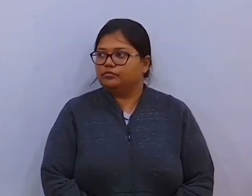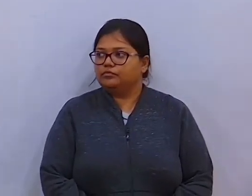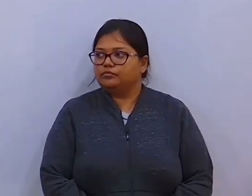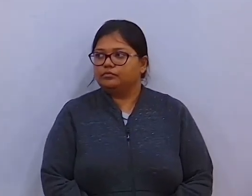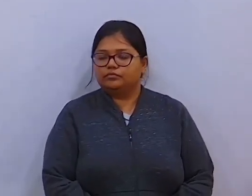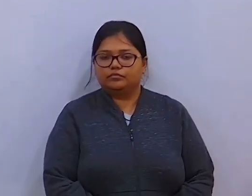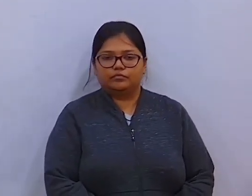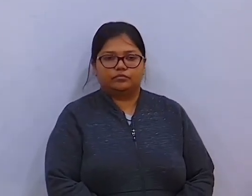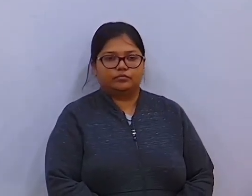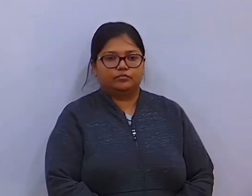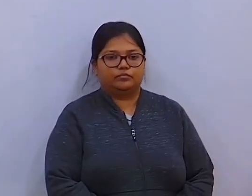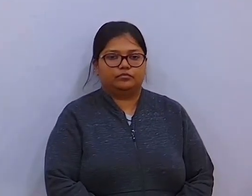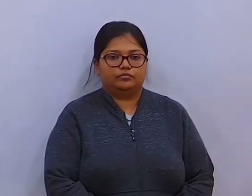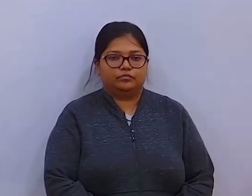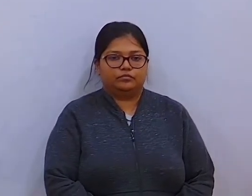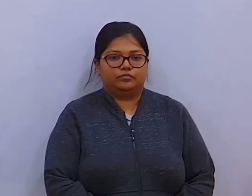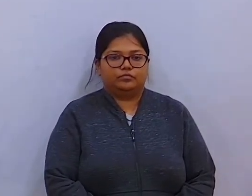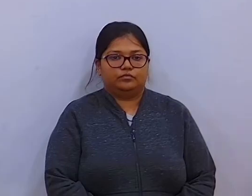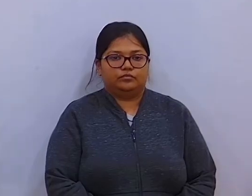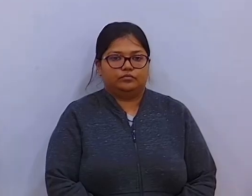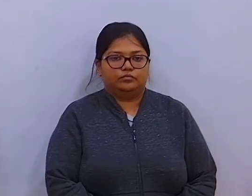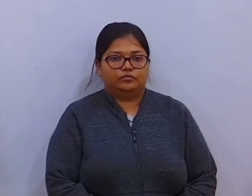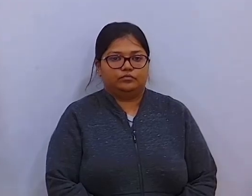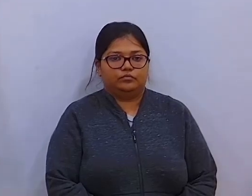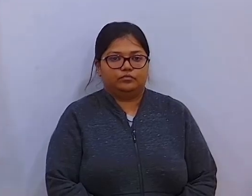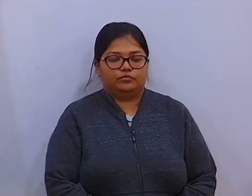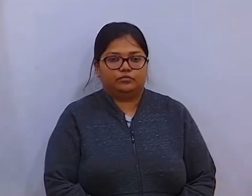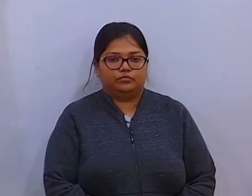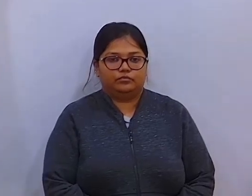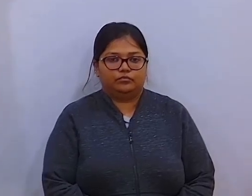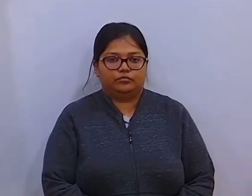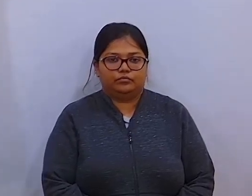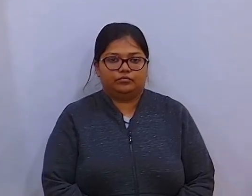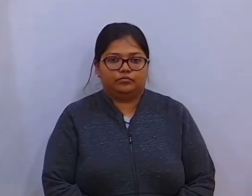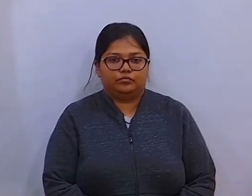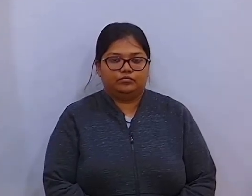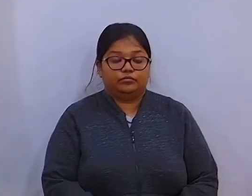मानसून या जलवायु।